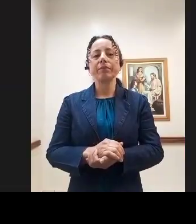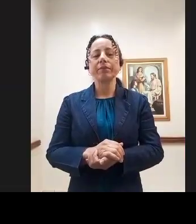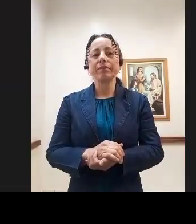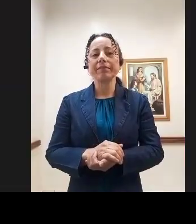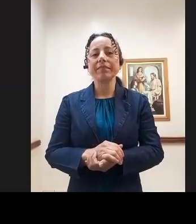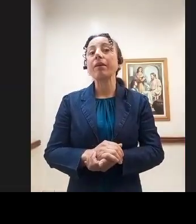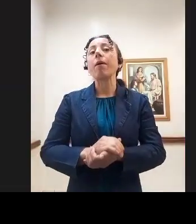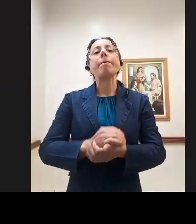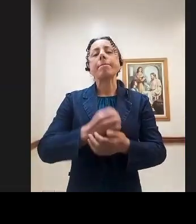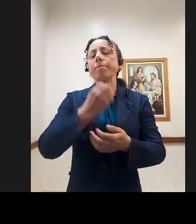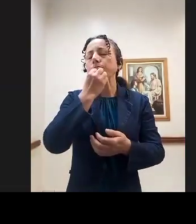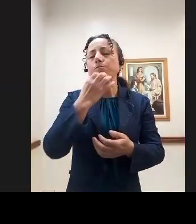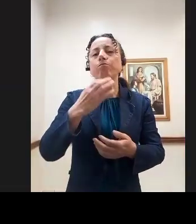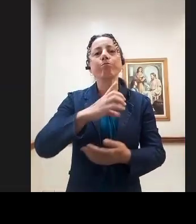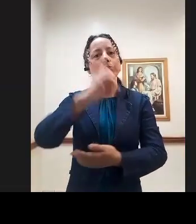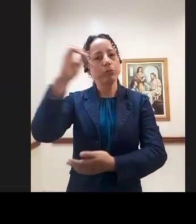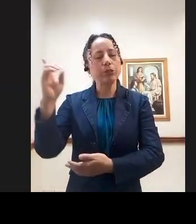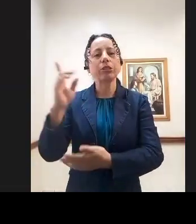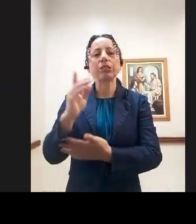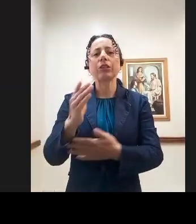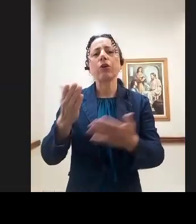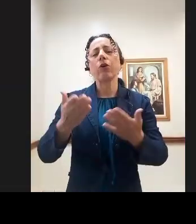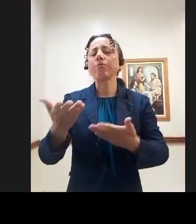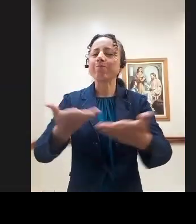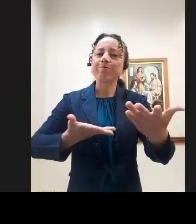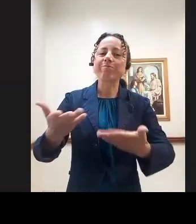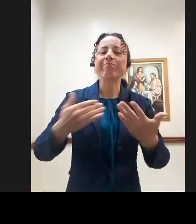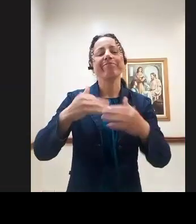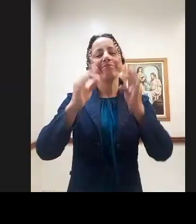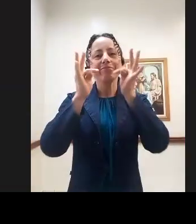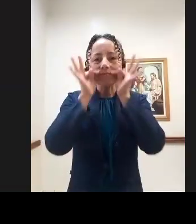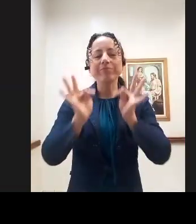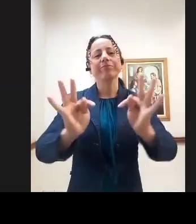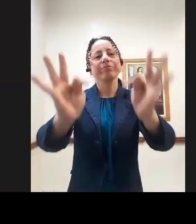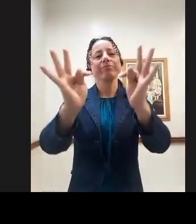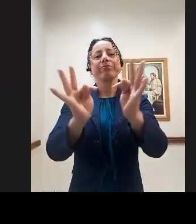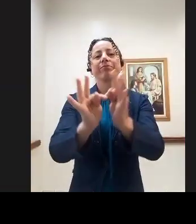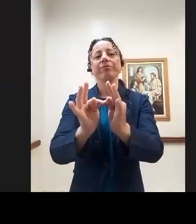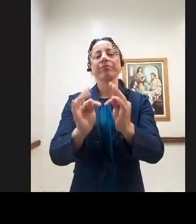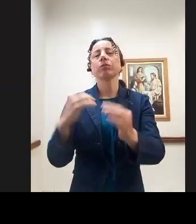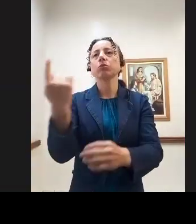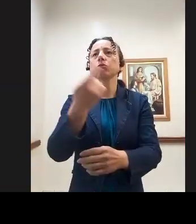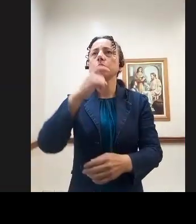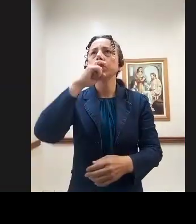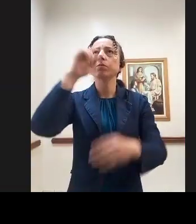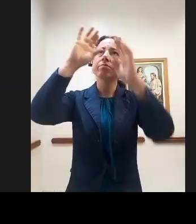Bom dia. Eu quero compartilhar meu testemunho de que nosso Pai Celestial